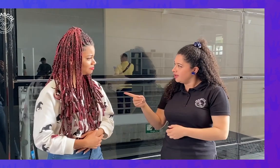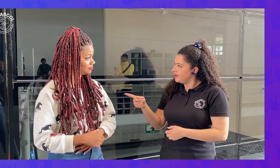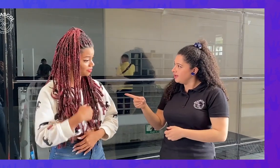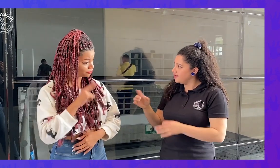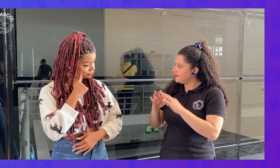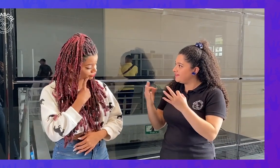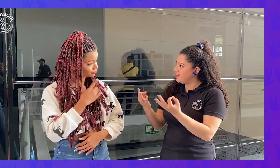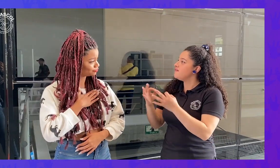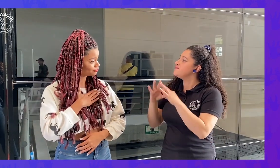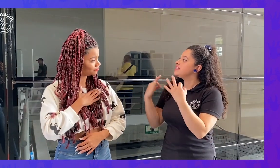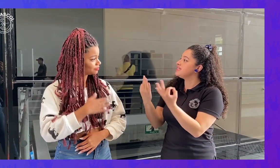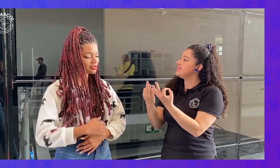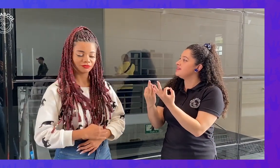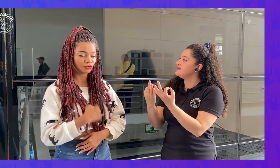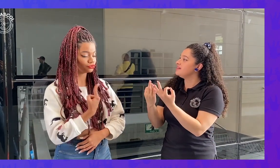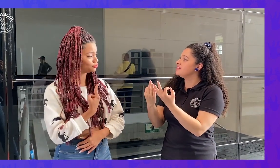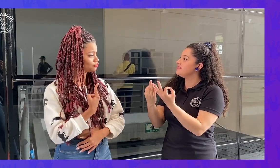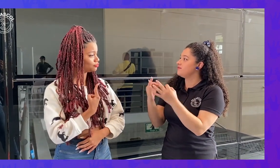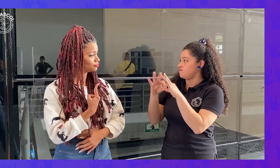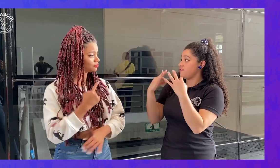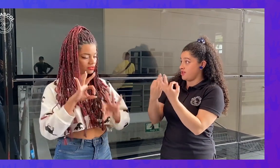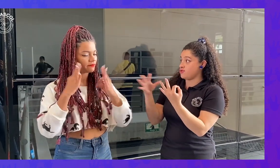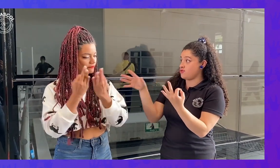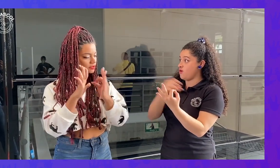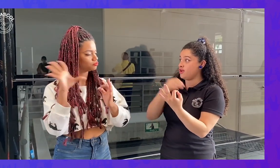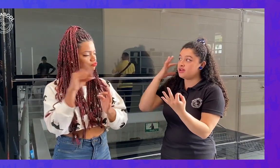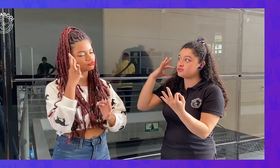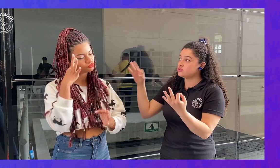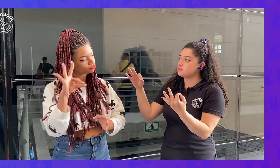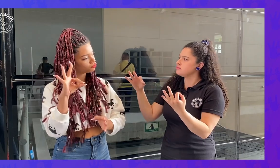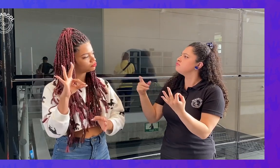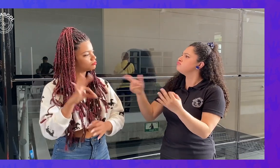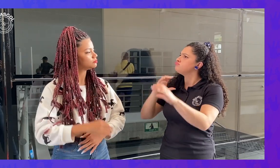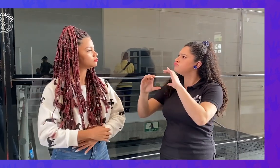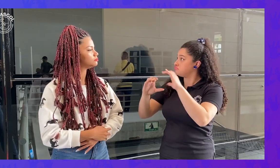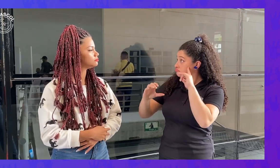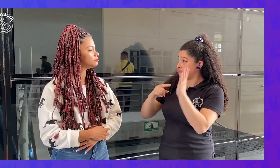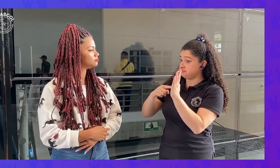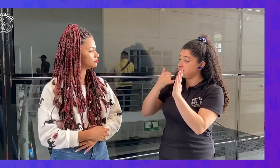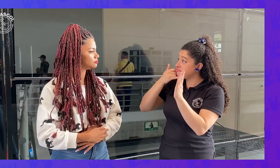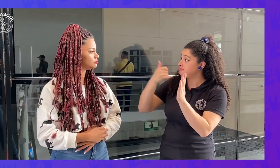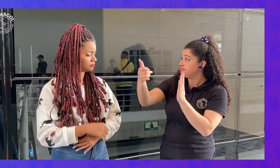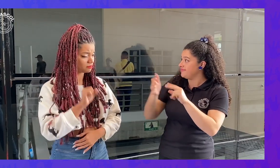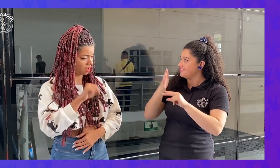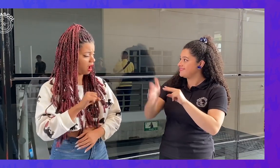soy sorda y tus familiares son sordos yo soy la única persona sorda en mi familia toda tu familia es oyente entonces